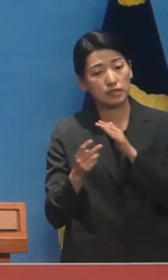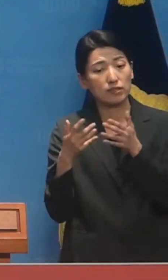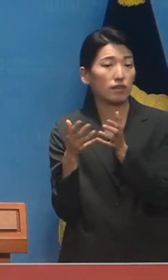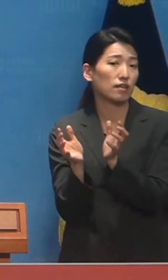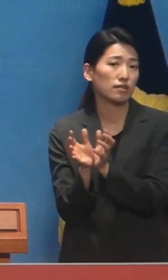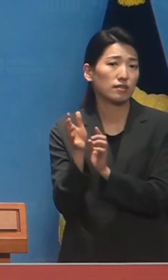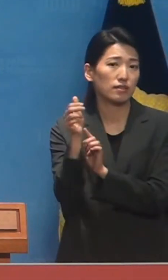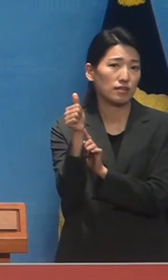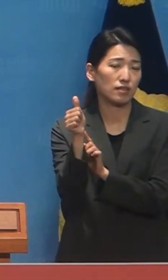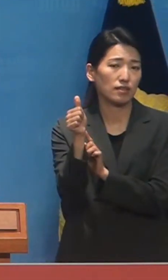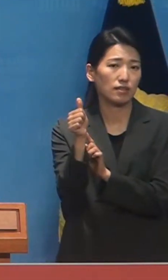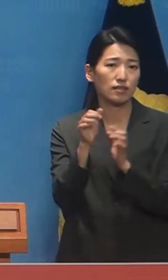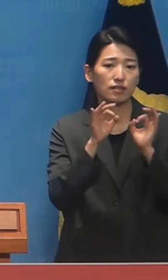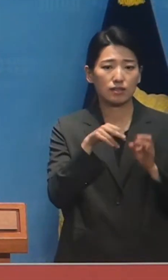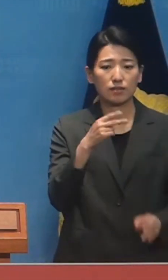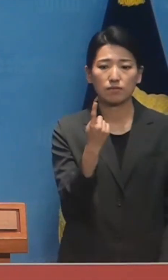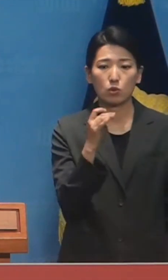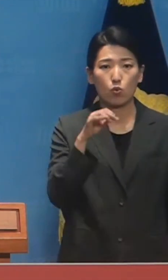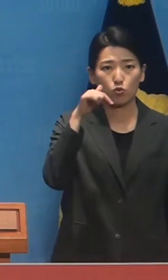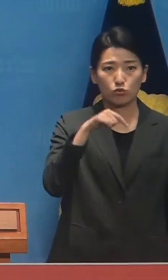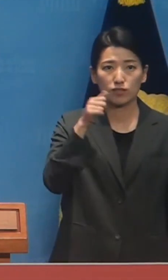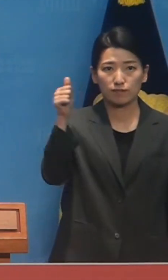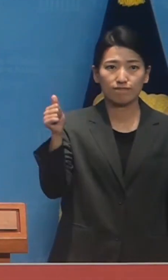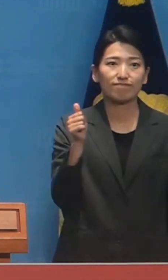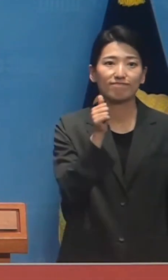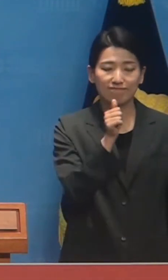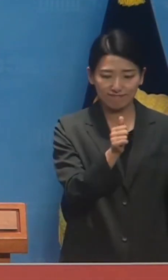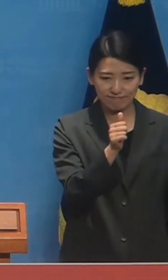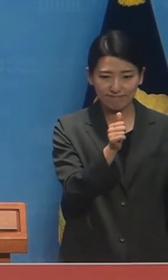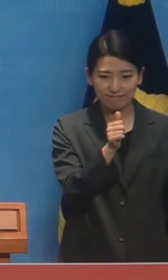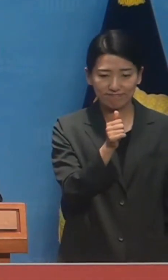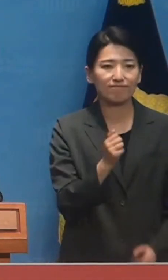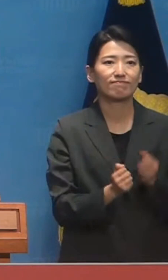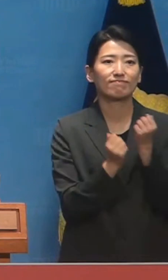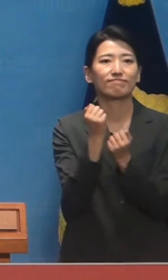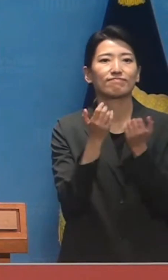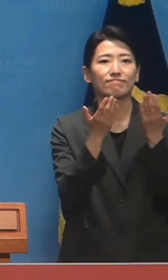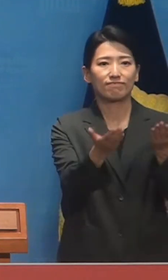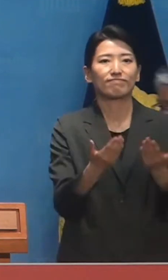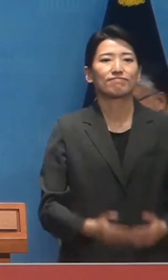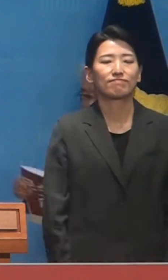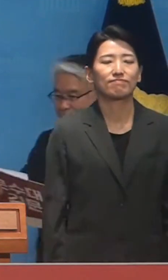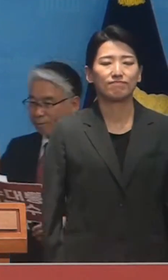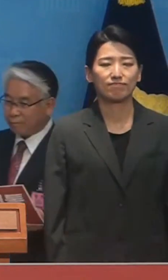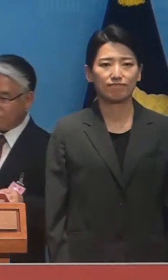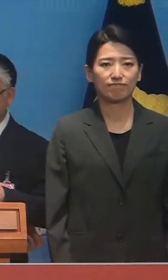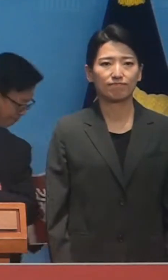맡아 수고하시는 김동구 대표님 나오셔서 발표해 주시겠습니다.